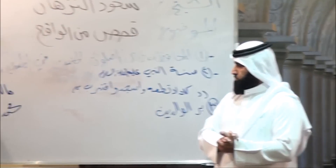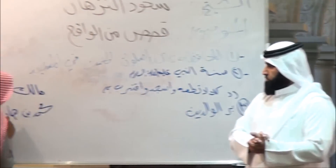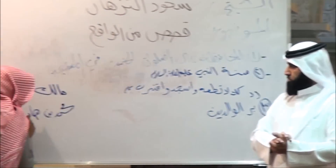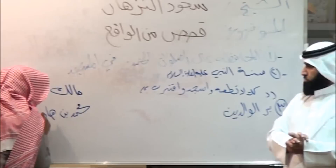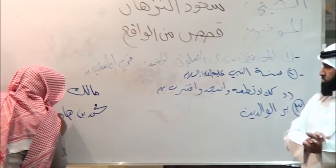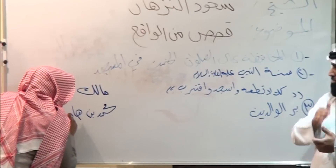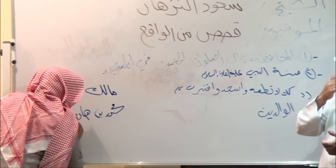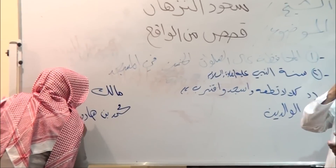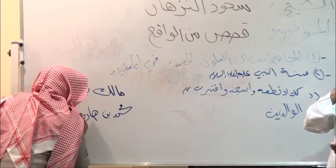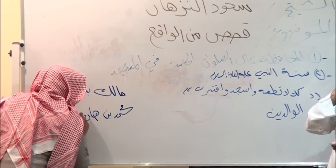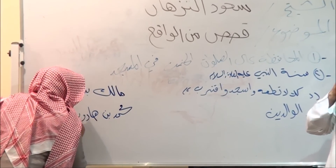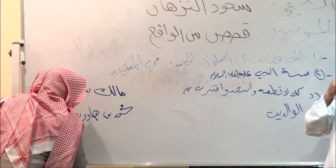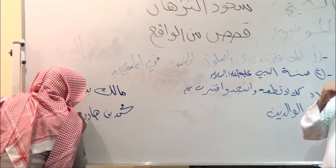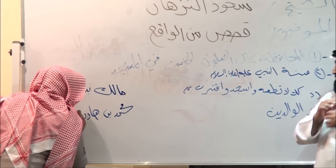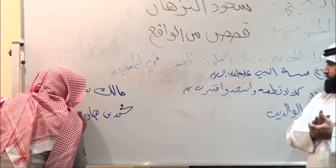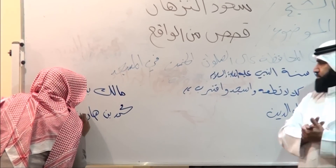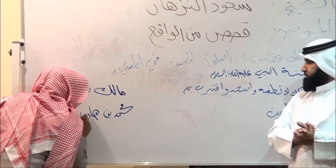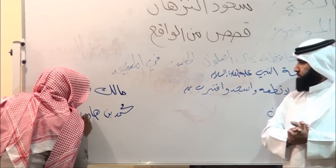هذا الرجل